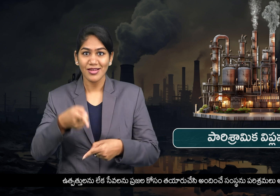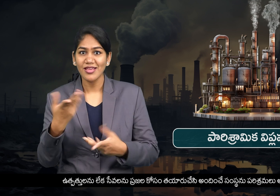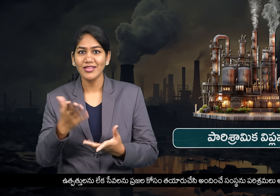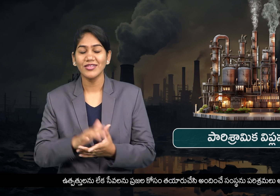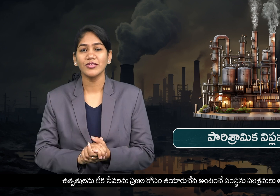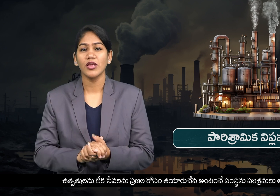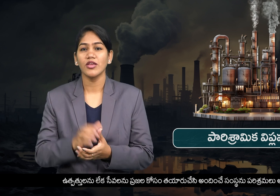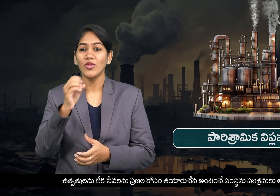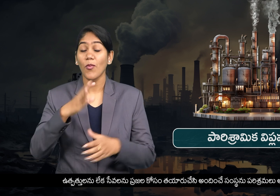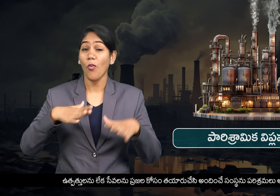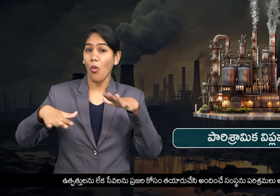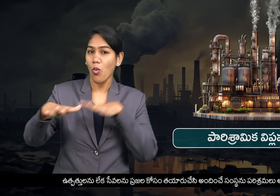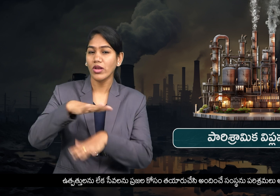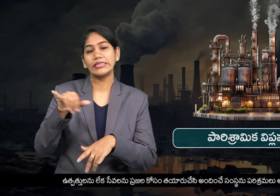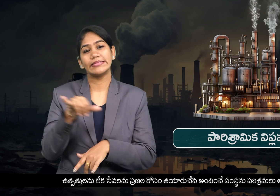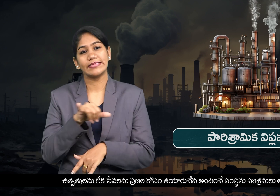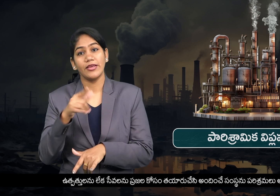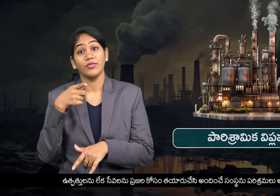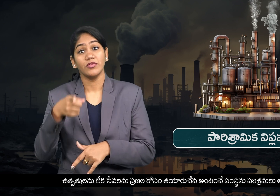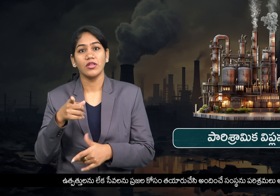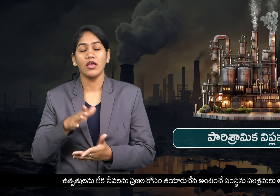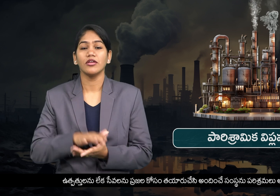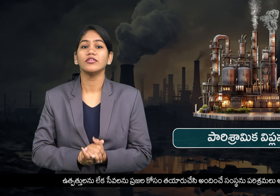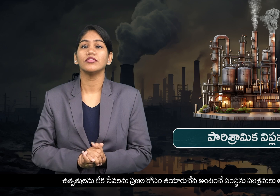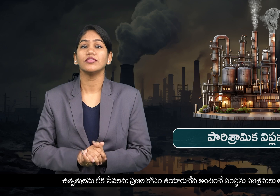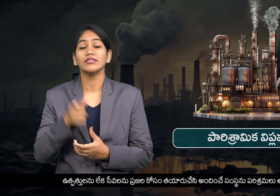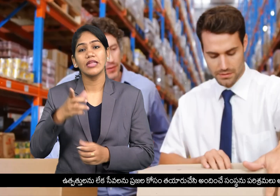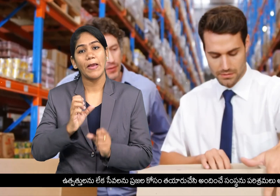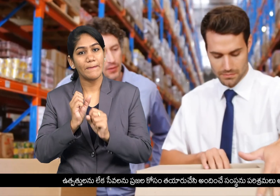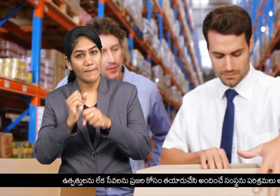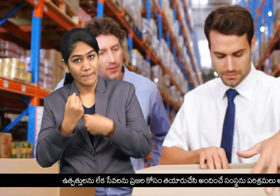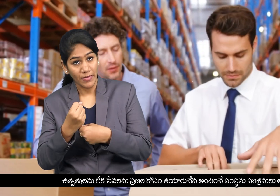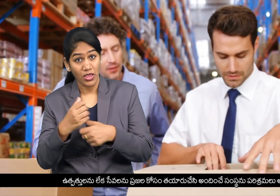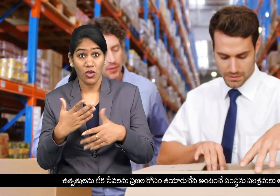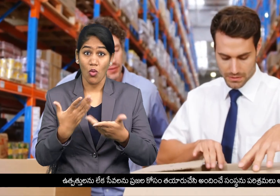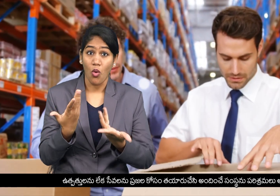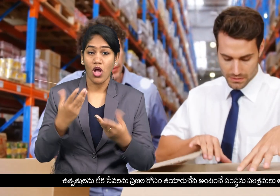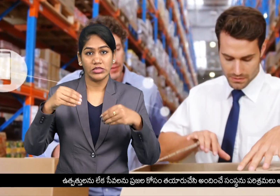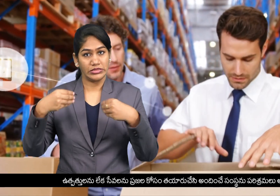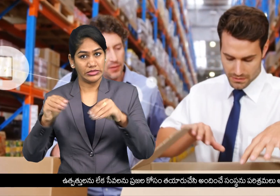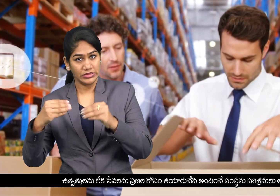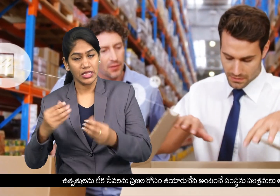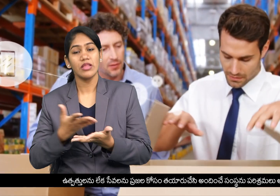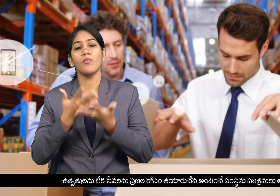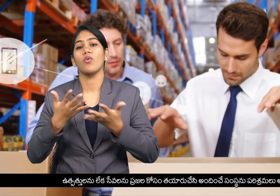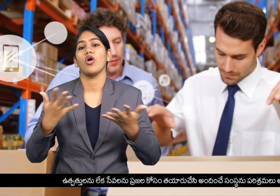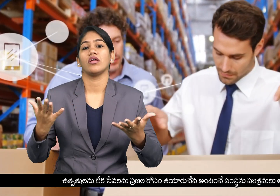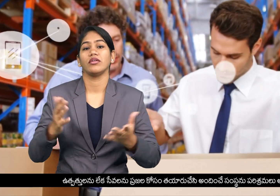ఉత్పత్తులను లేక సేవలను ప్రజల కోసం తయారు చేసి అందించే సంస్థను పరిశ్రమలు